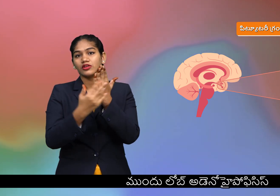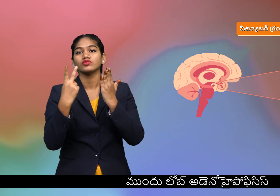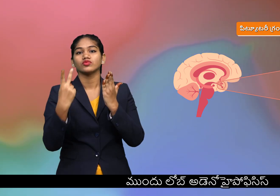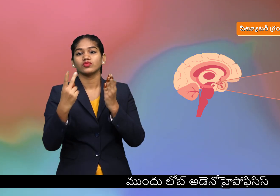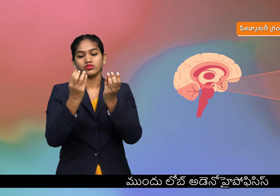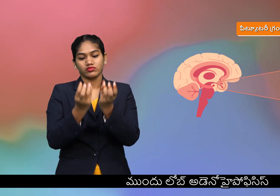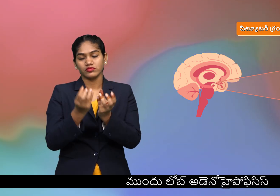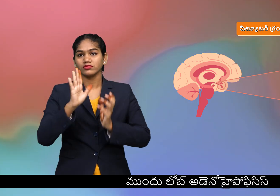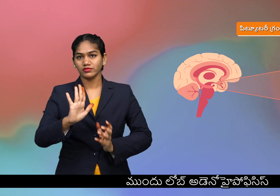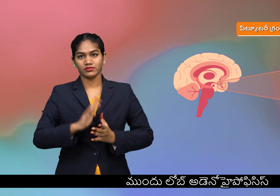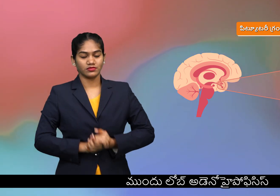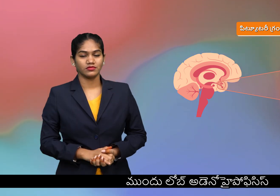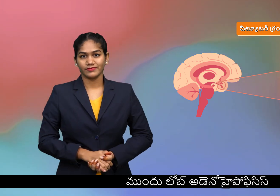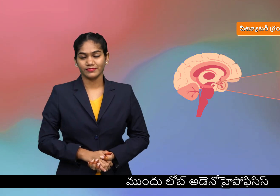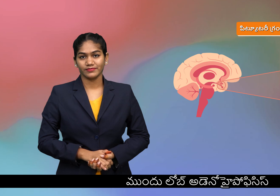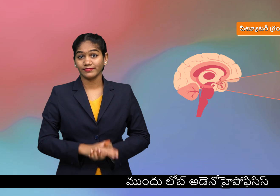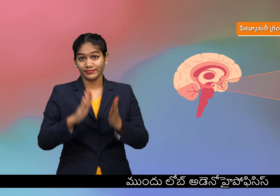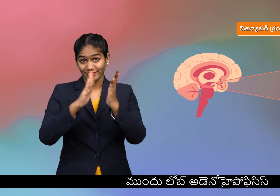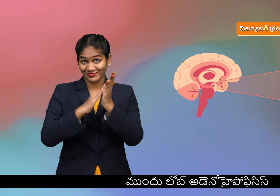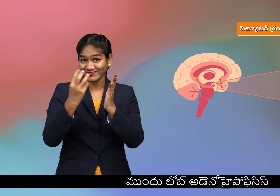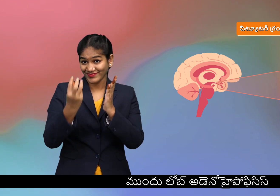ముందు లోబ్ అడెనోహైపోఫిసిస్